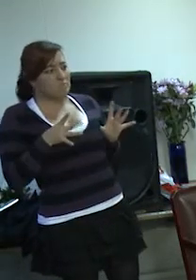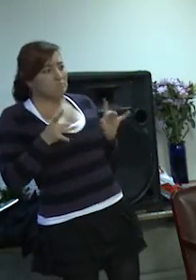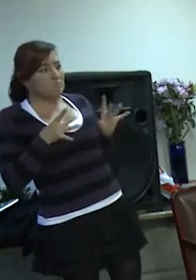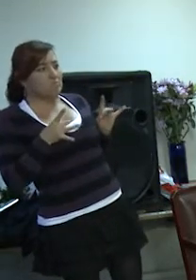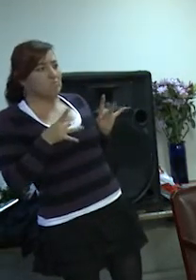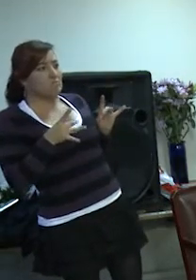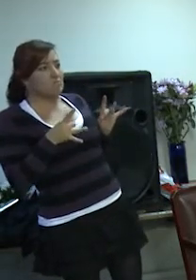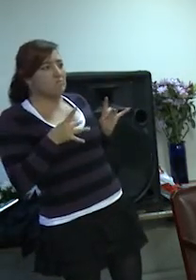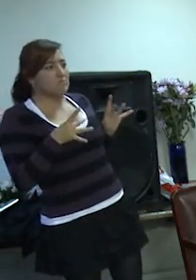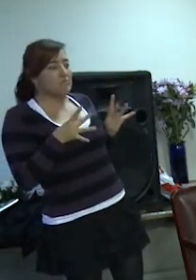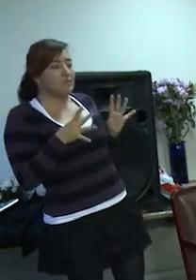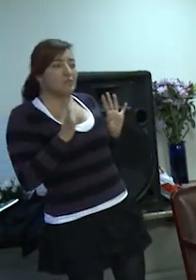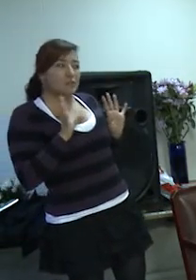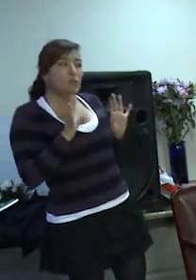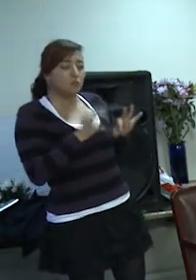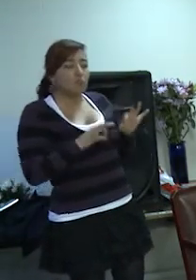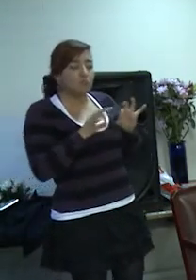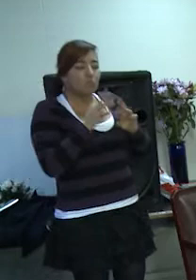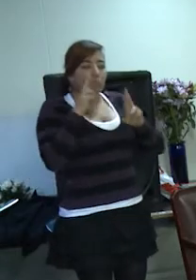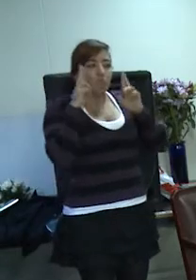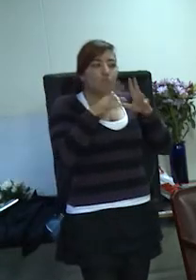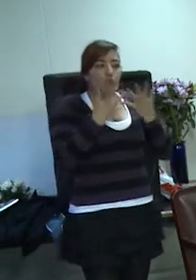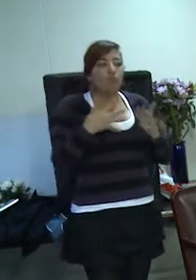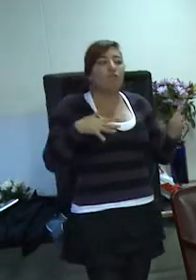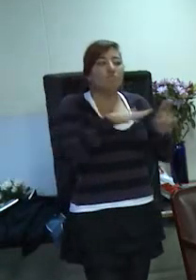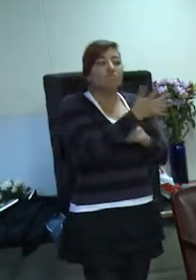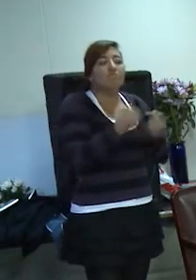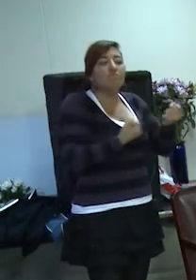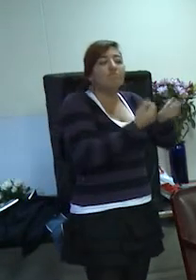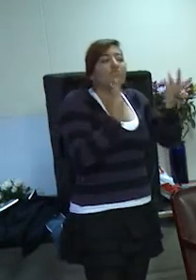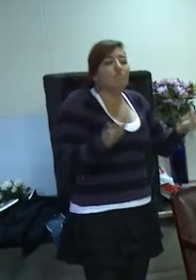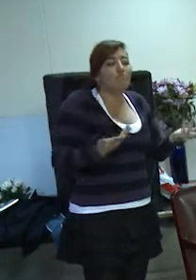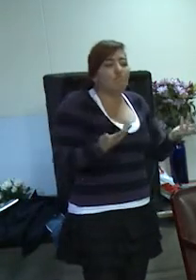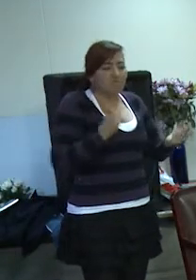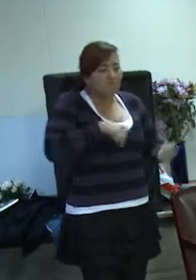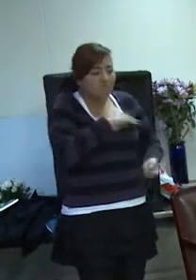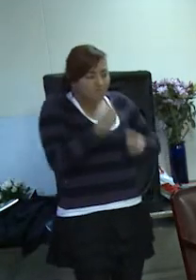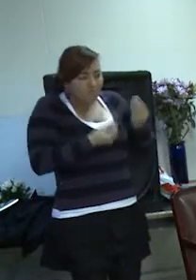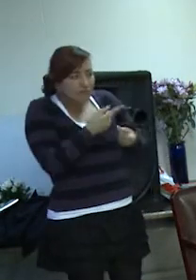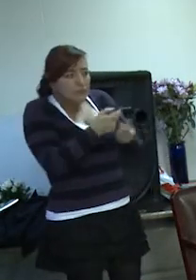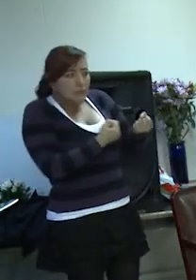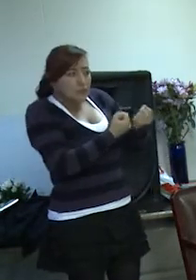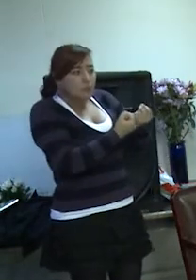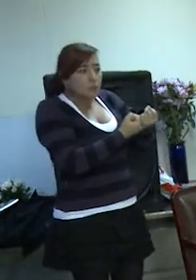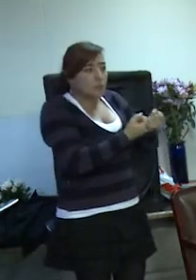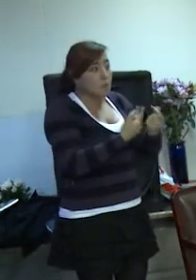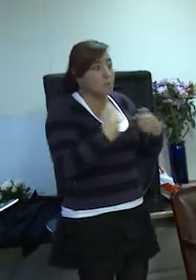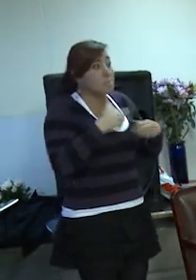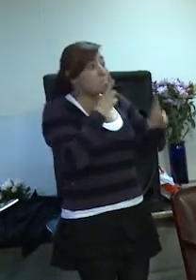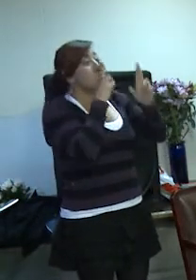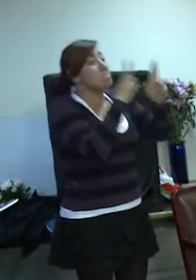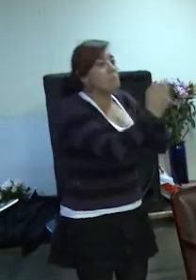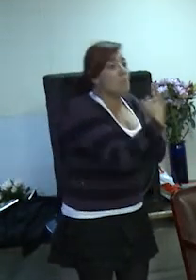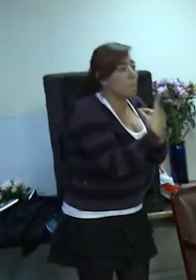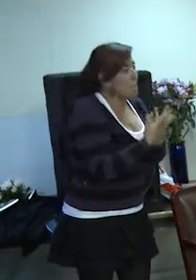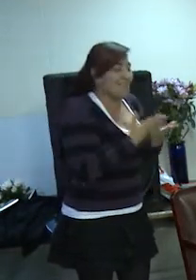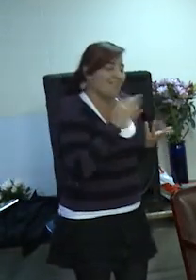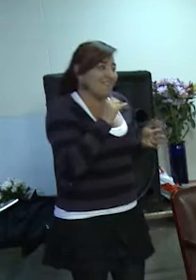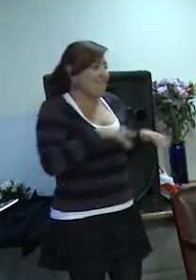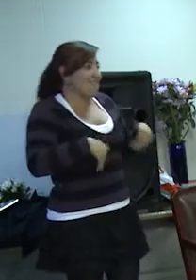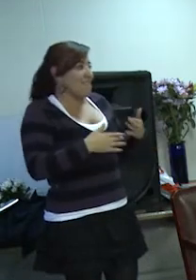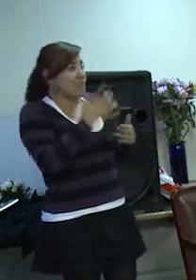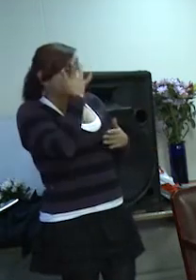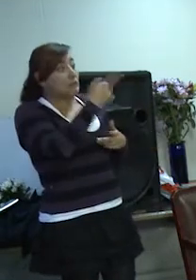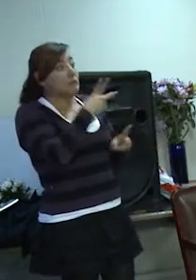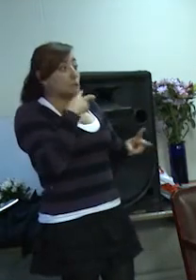eso debe también reconocerse para trascendernos, es decir, ¿qué podemos hacer allí? Yo no tengo la respuesta a lo que tú preguntaste porque me